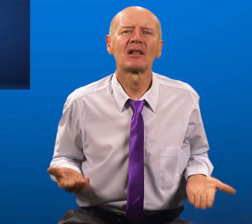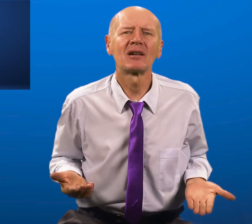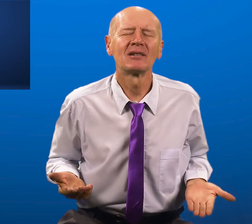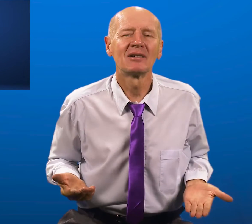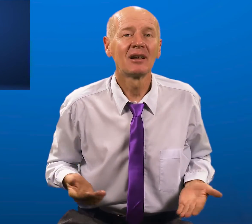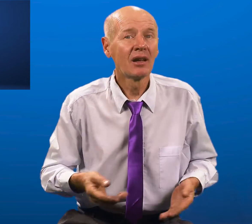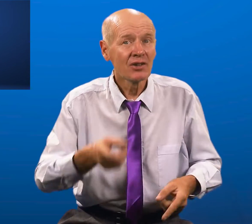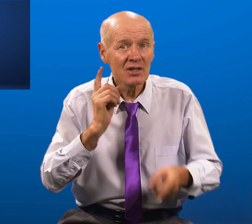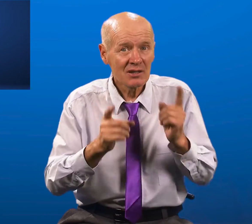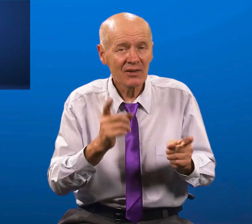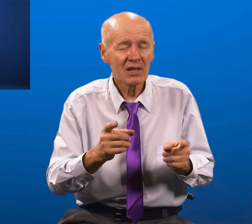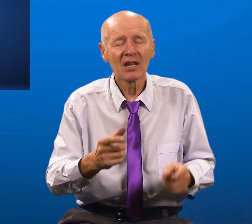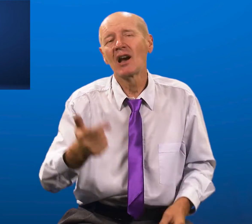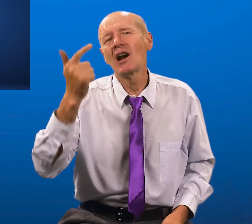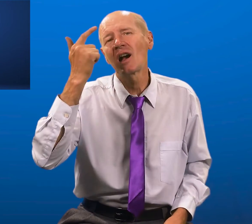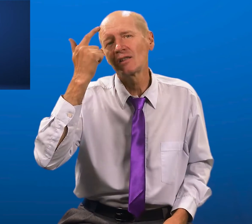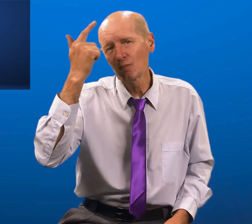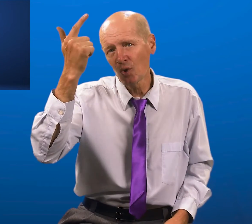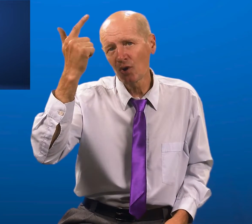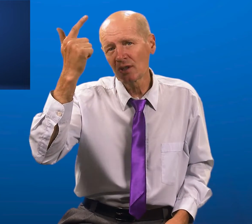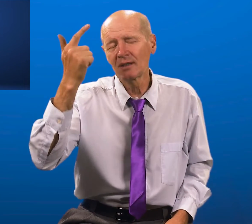действительно Господь, Он